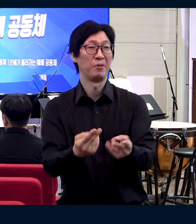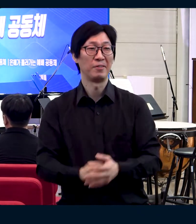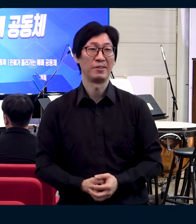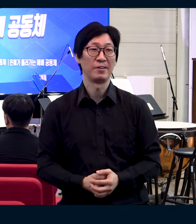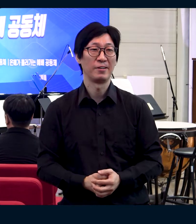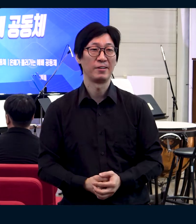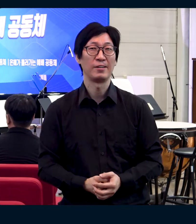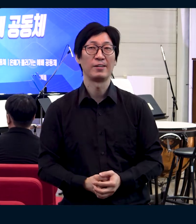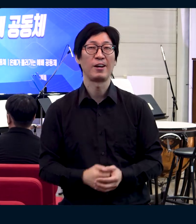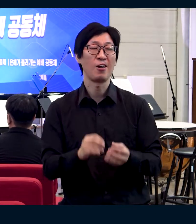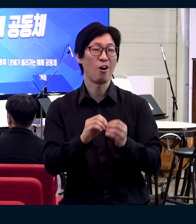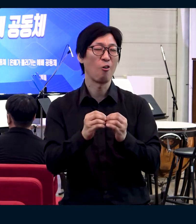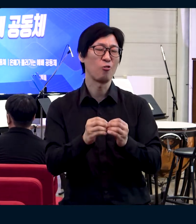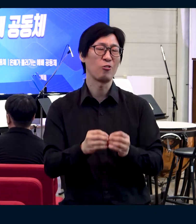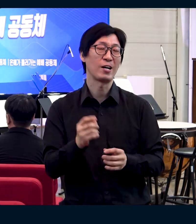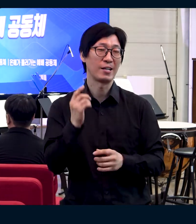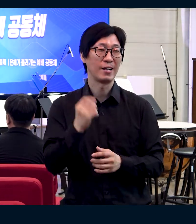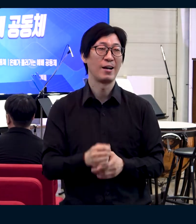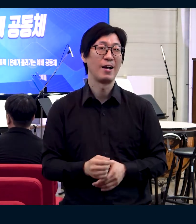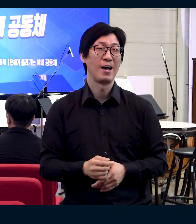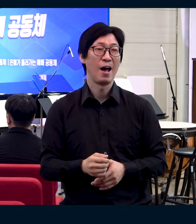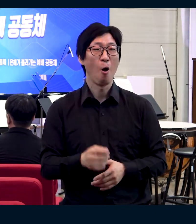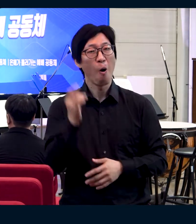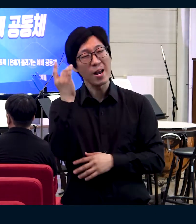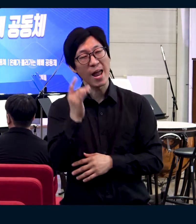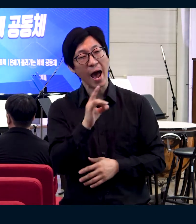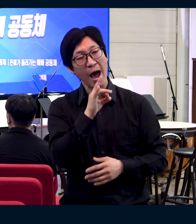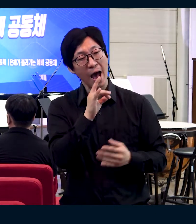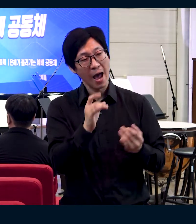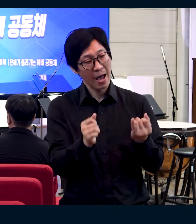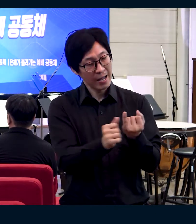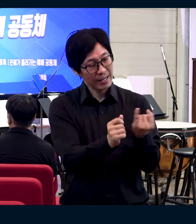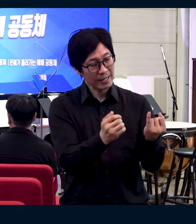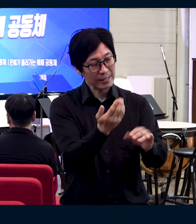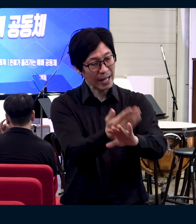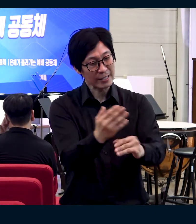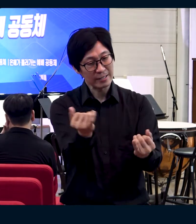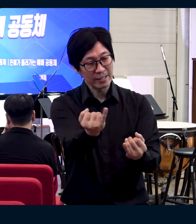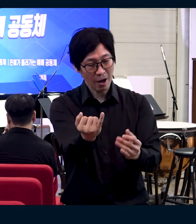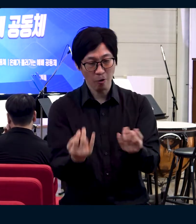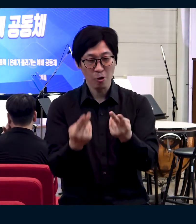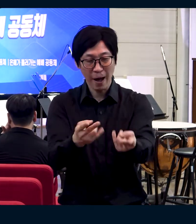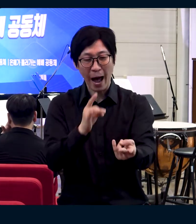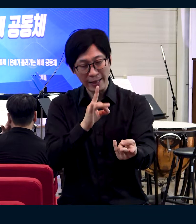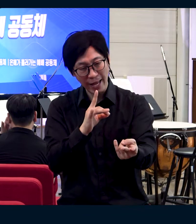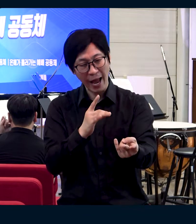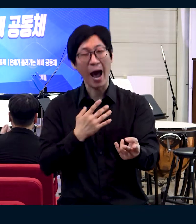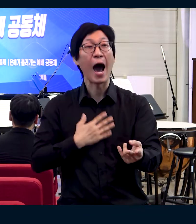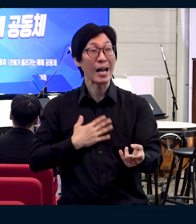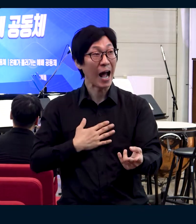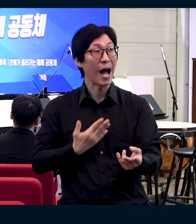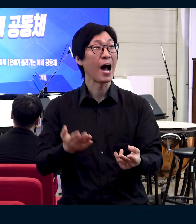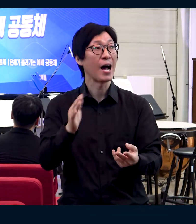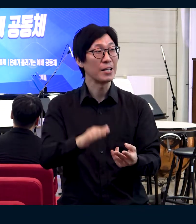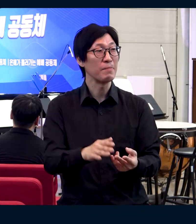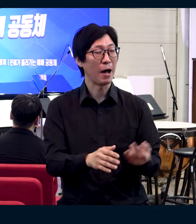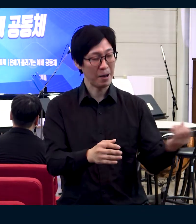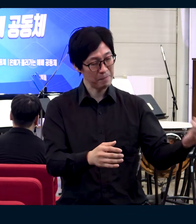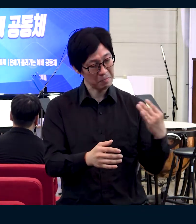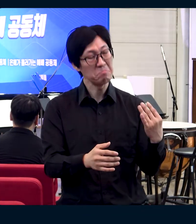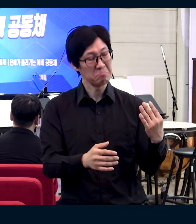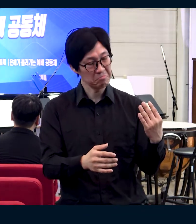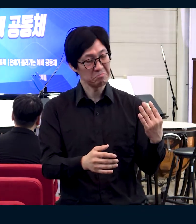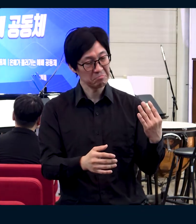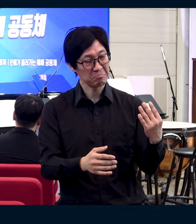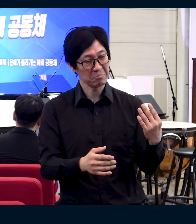꼼수의 대표적인 표현 중에 하나가 뭡니까? 안 되는 줄 알지만 어쩔 수 없이, 이거 아니에요, 그렇죠? 이러면 안 되는 줄 알지만 뭘 이런 걸